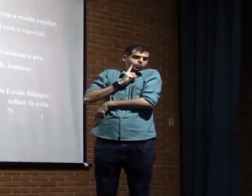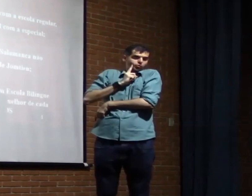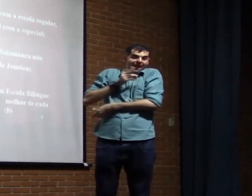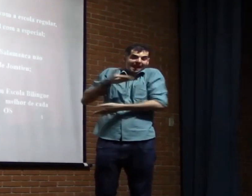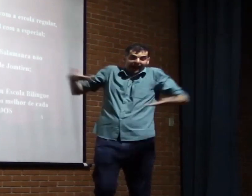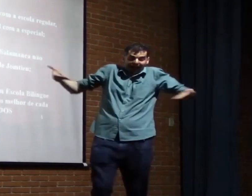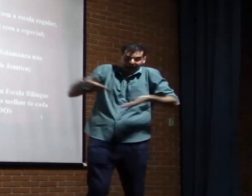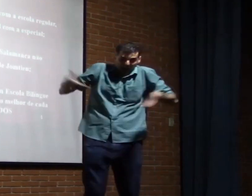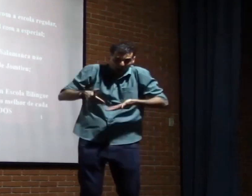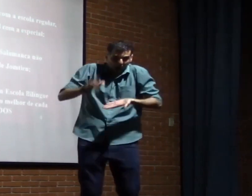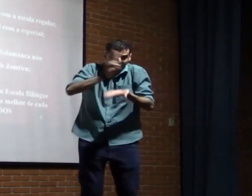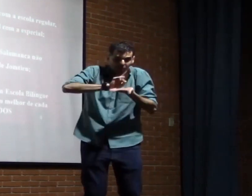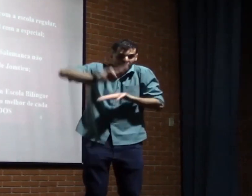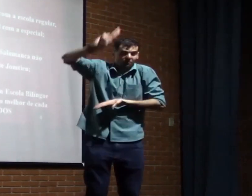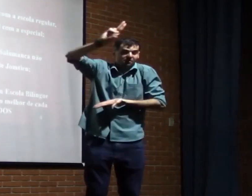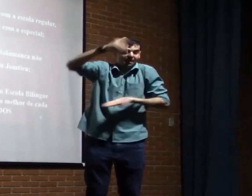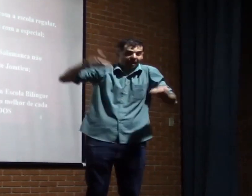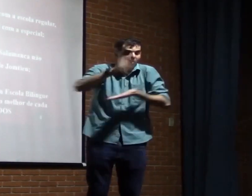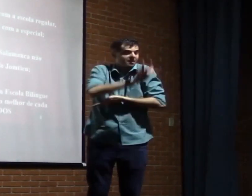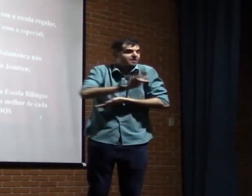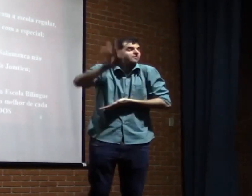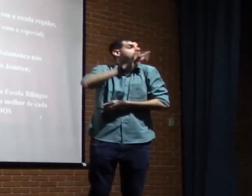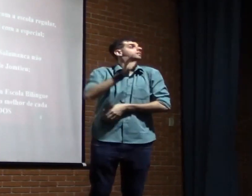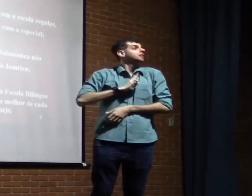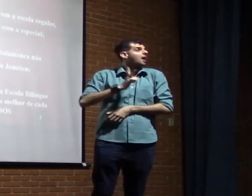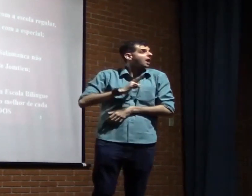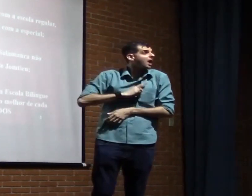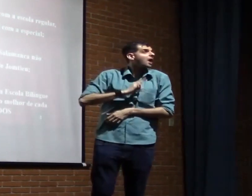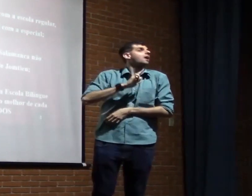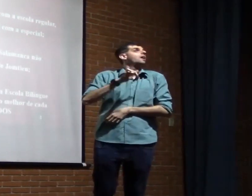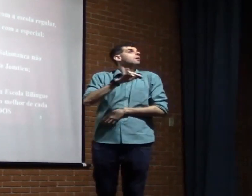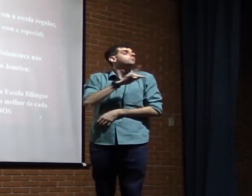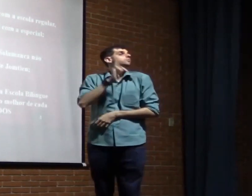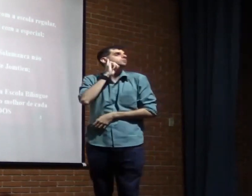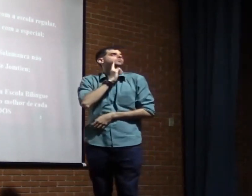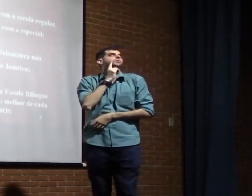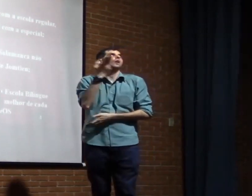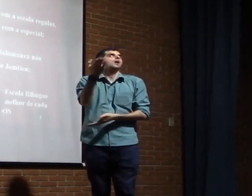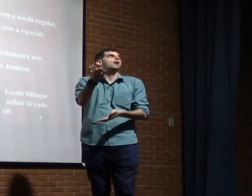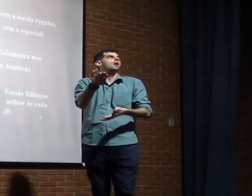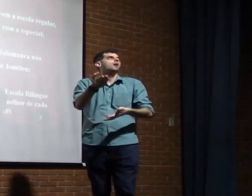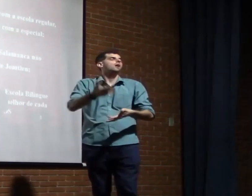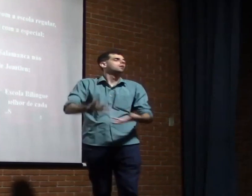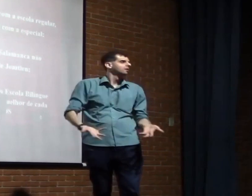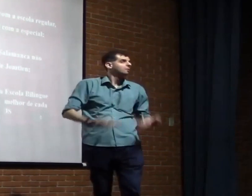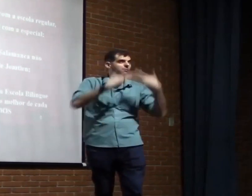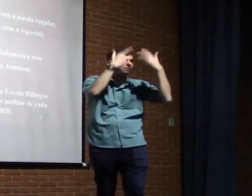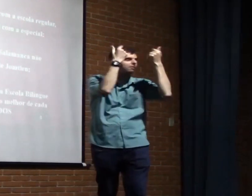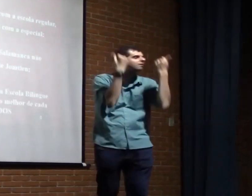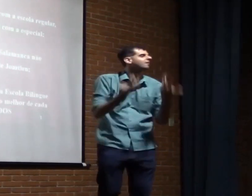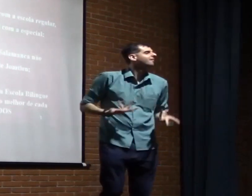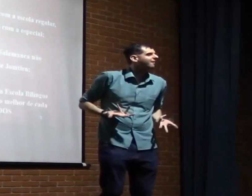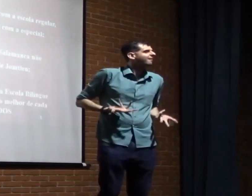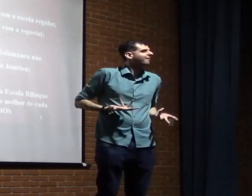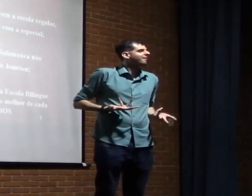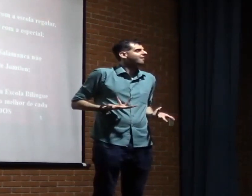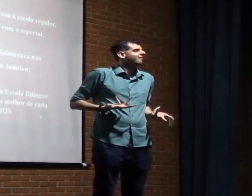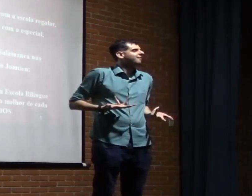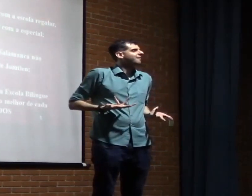do histórico, do contexto histórico da comunidade, do surdo, do sujeito surdo, que há muito tempo atrás, eles não tinham direitos, não tinham essas oportunidades e